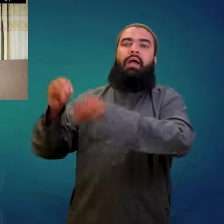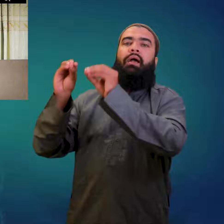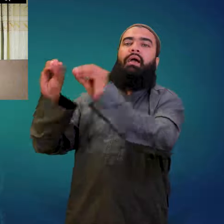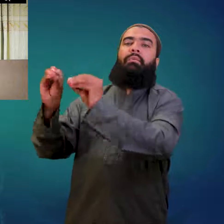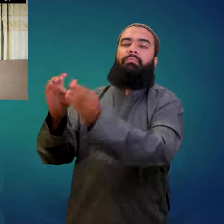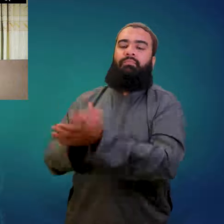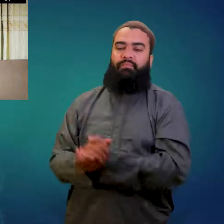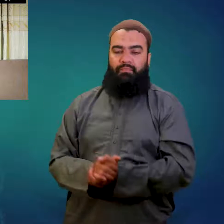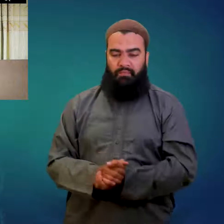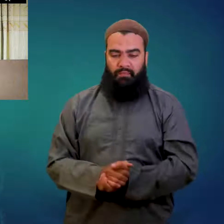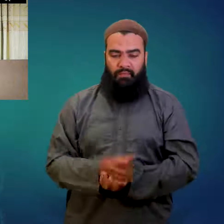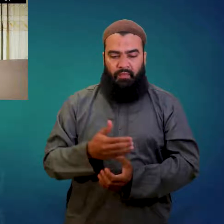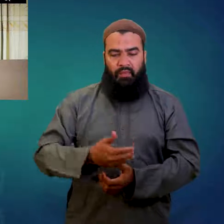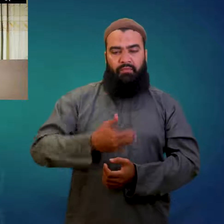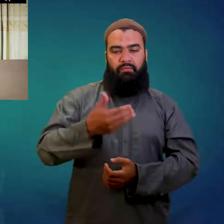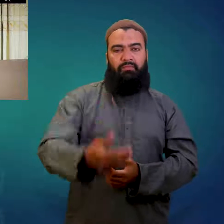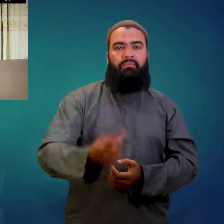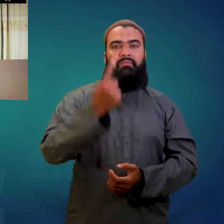آیت نمبر 9